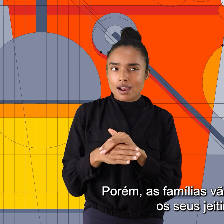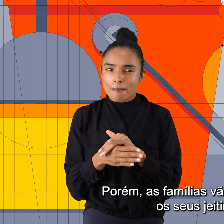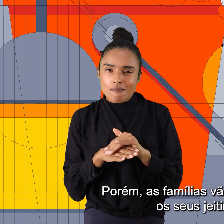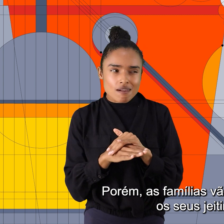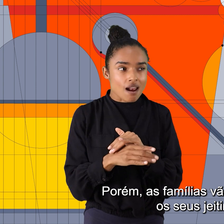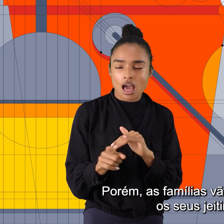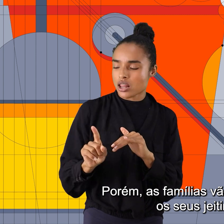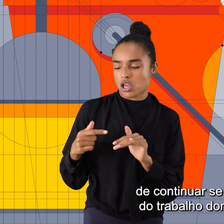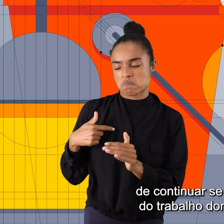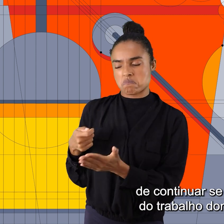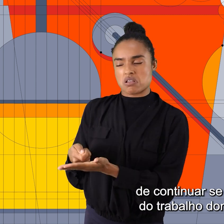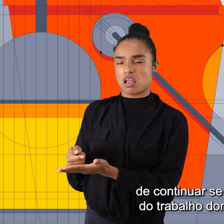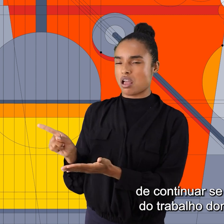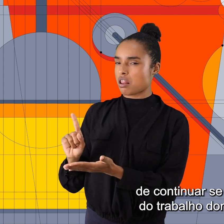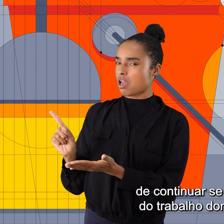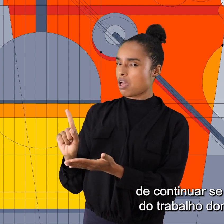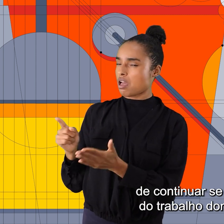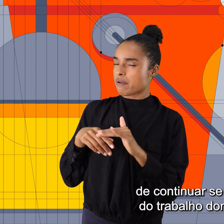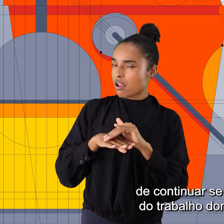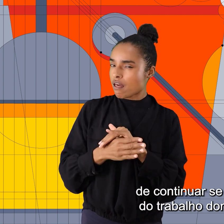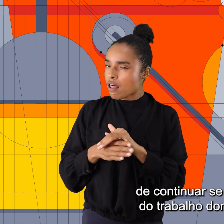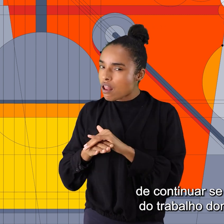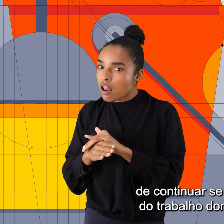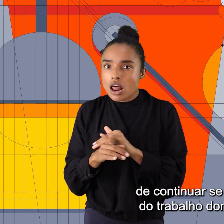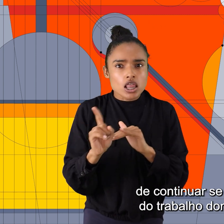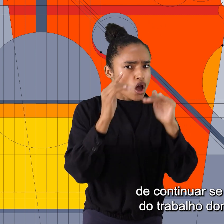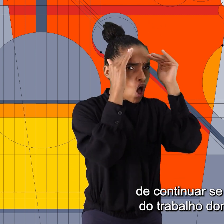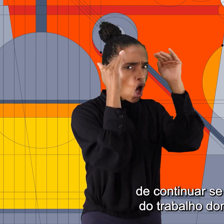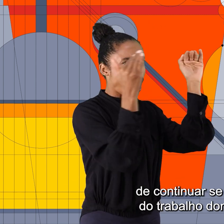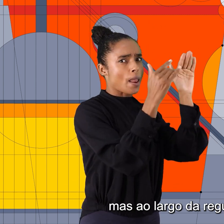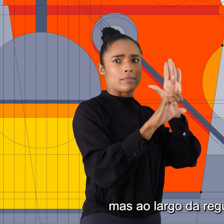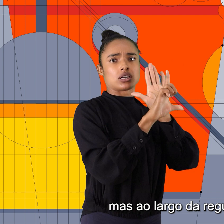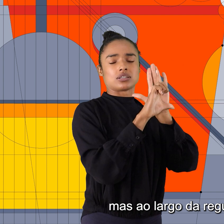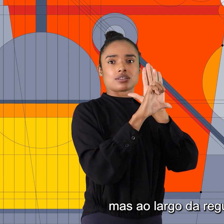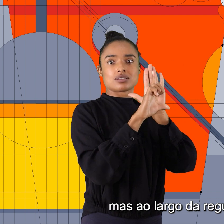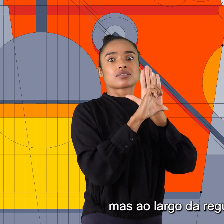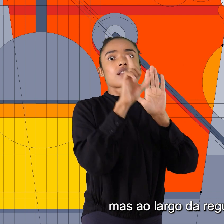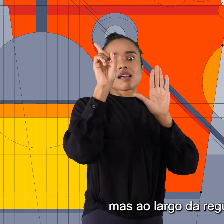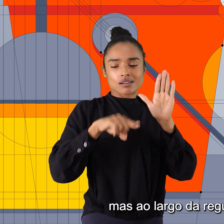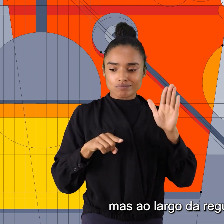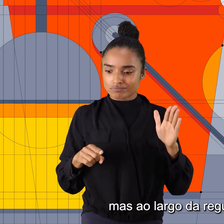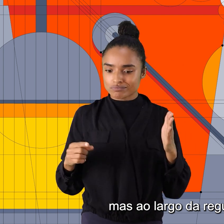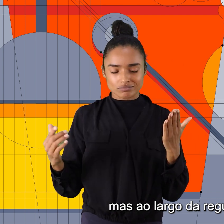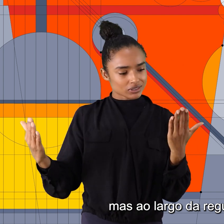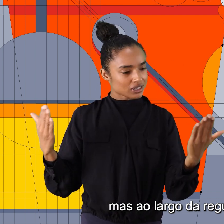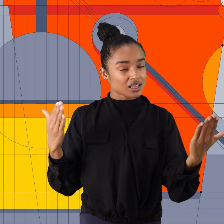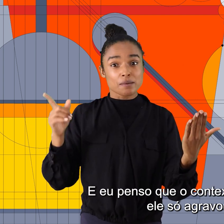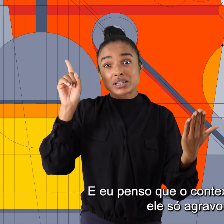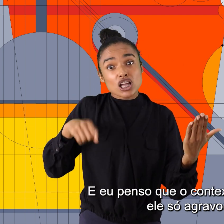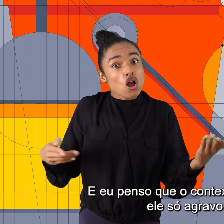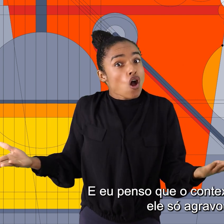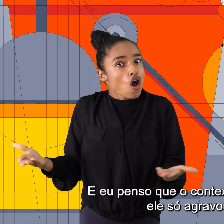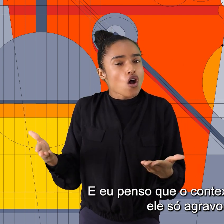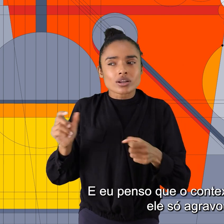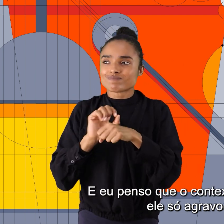seus jeitinhos de continuar se valendo do trabalho doméstico, mas ao largo da regulamentação.